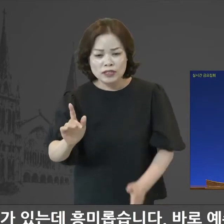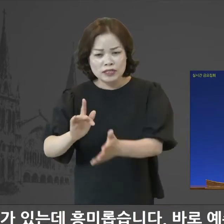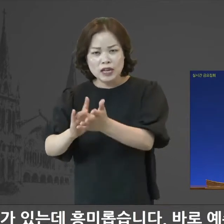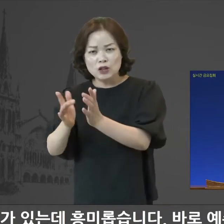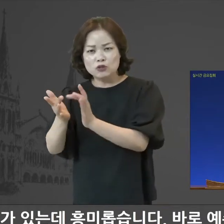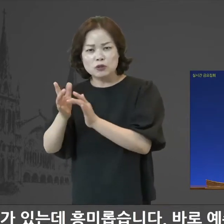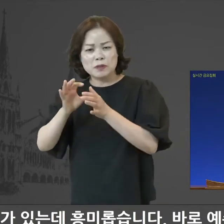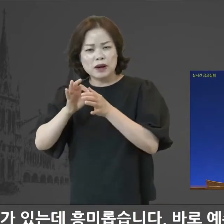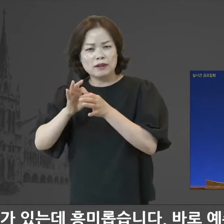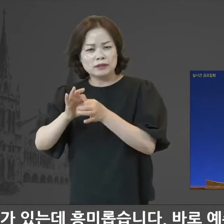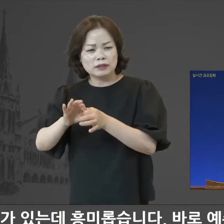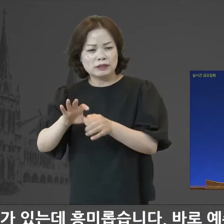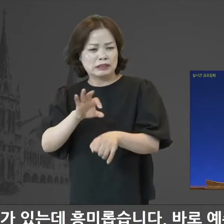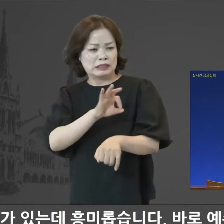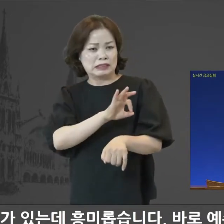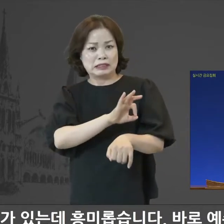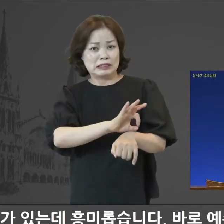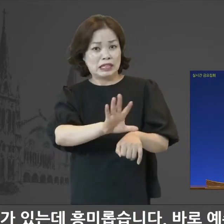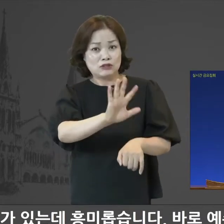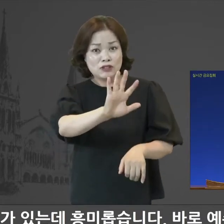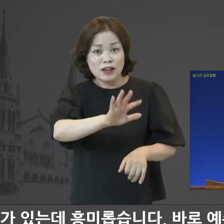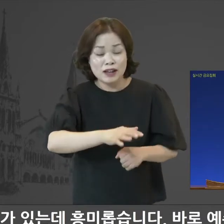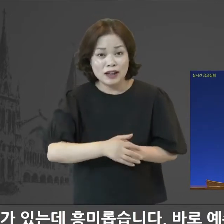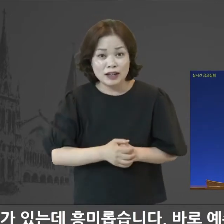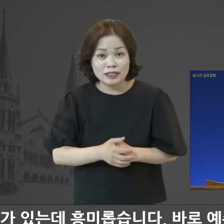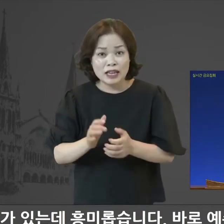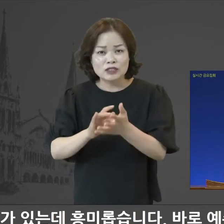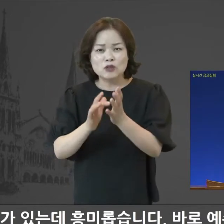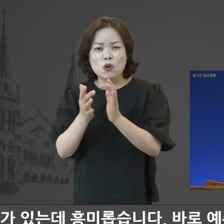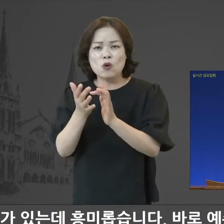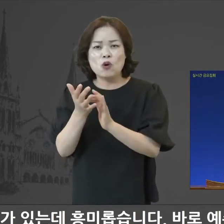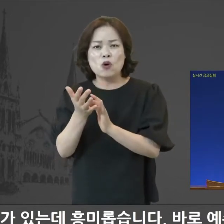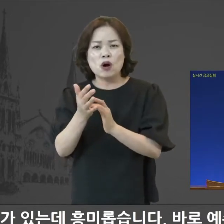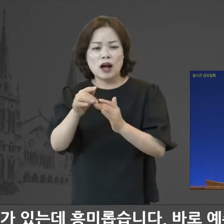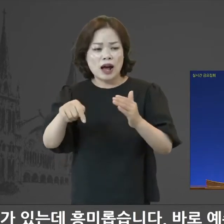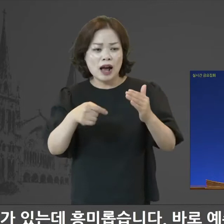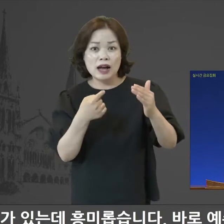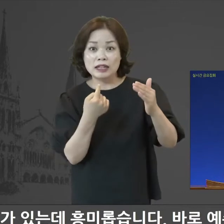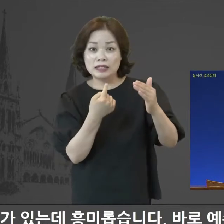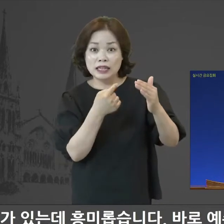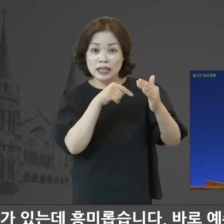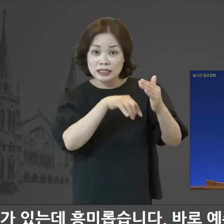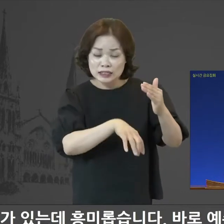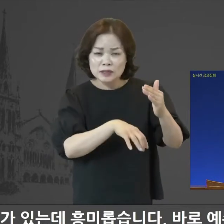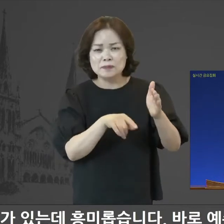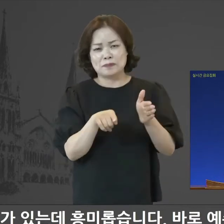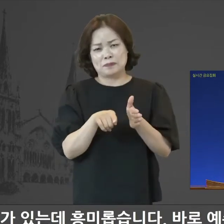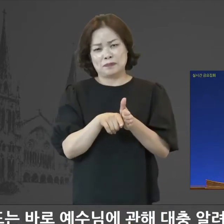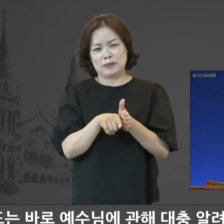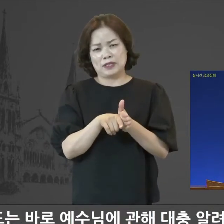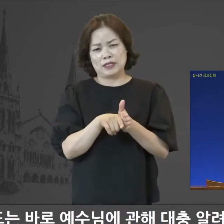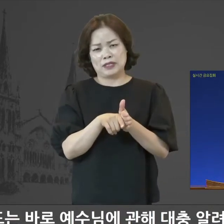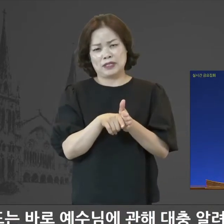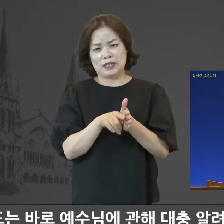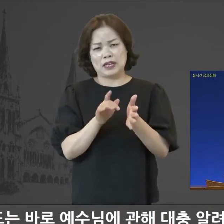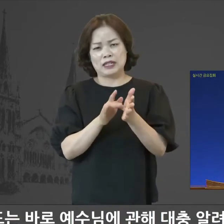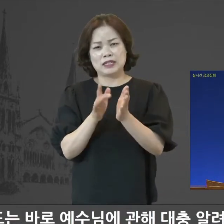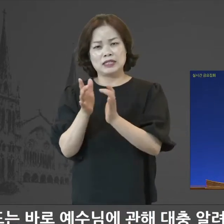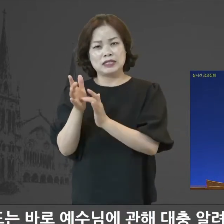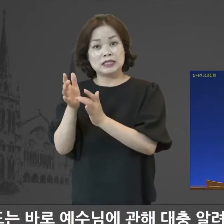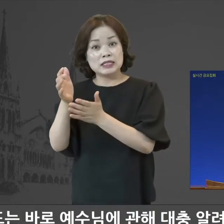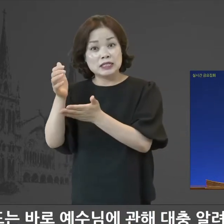예수님에 관해서 대충 알려고 했던 것이 아니고 예수님 속에 있는 믿음,